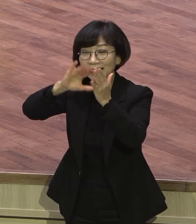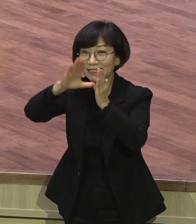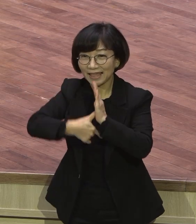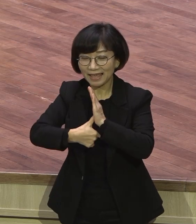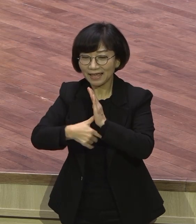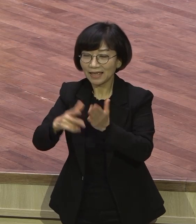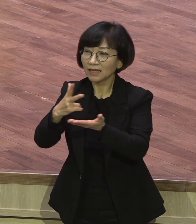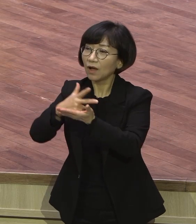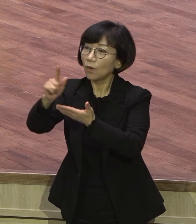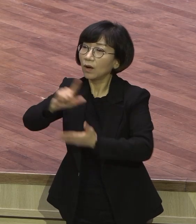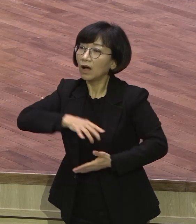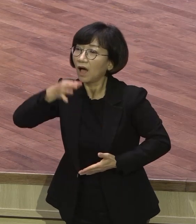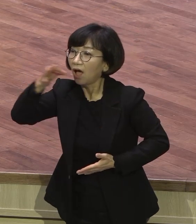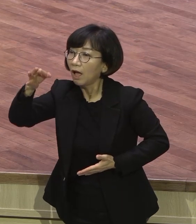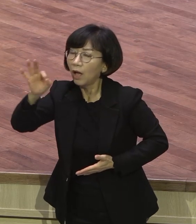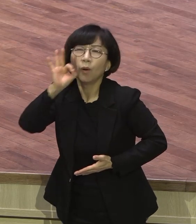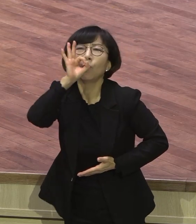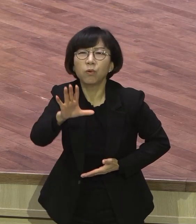떨었어요.